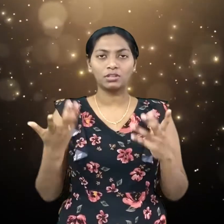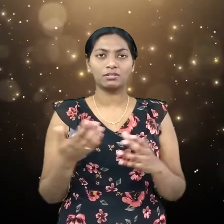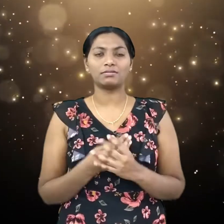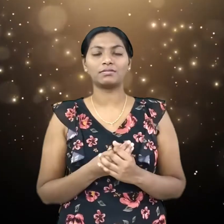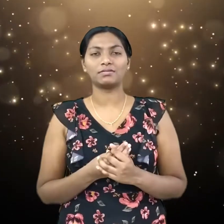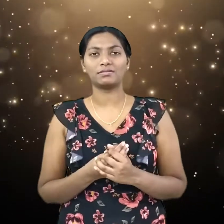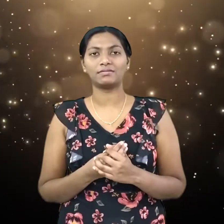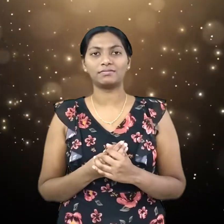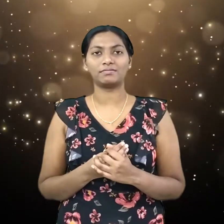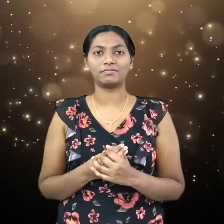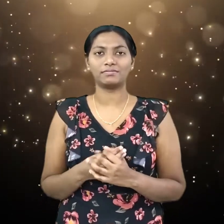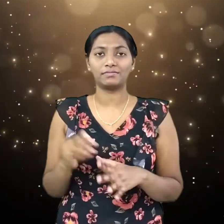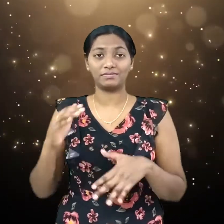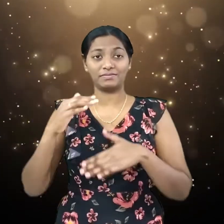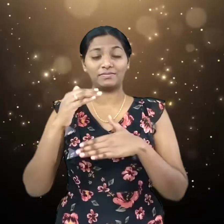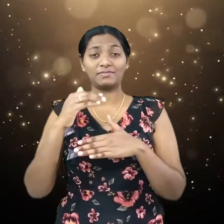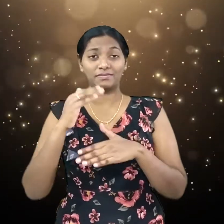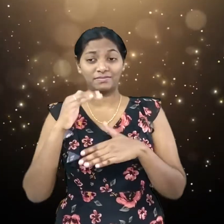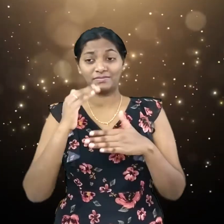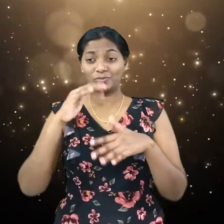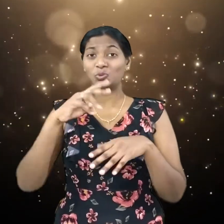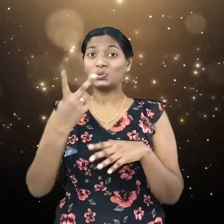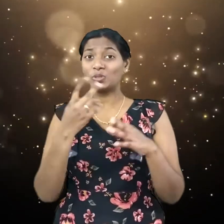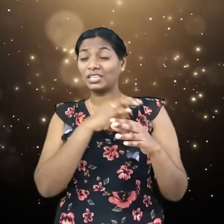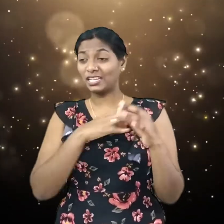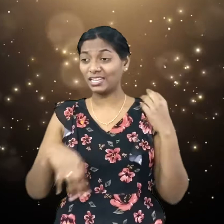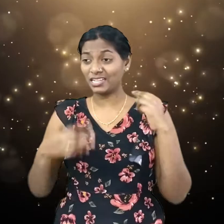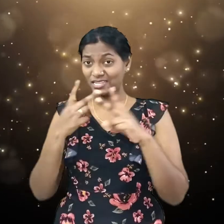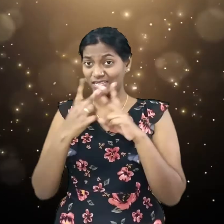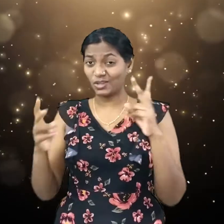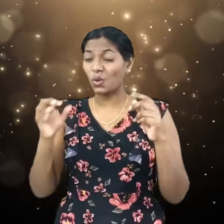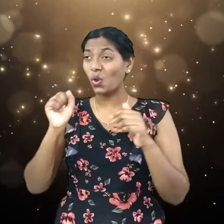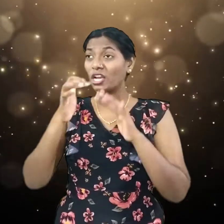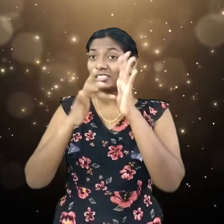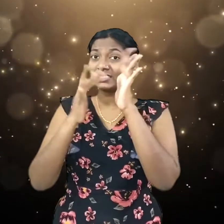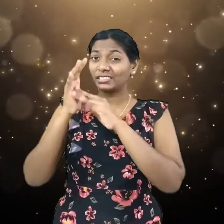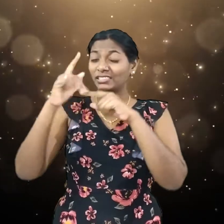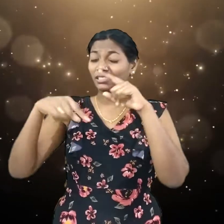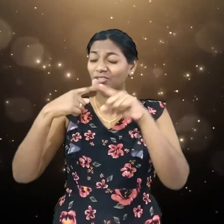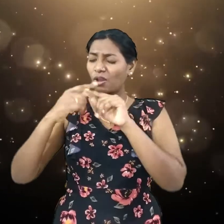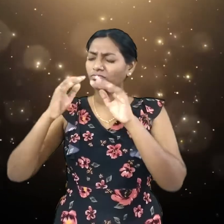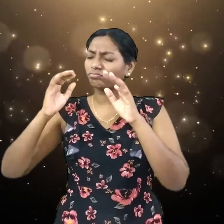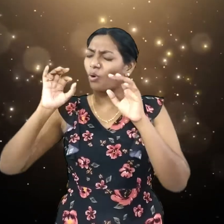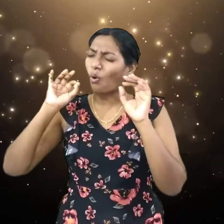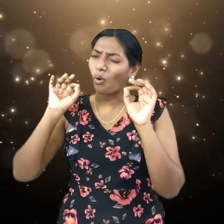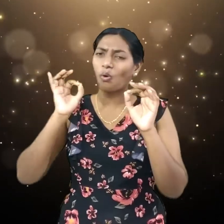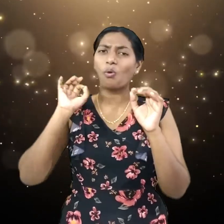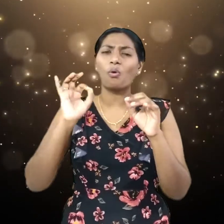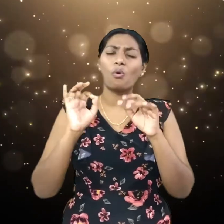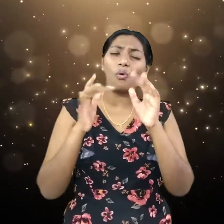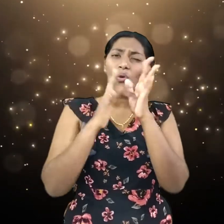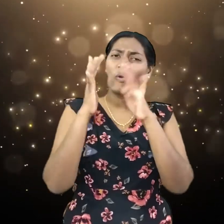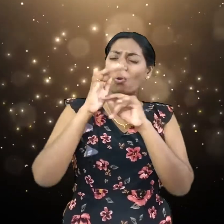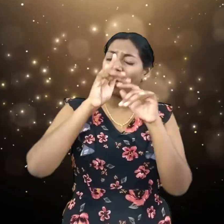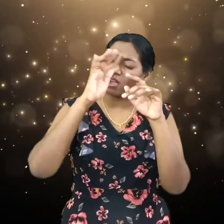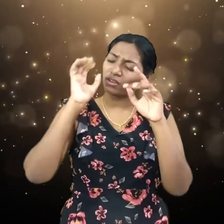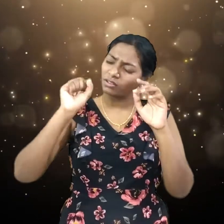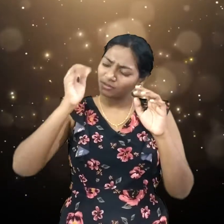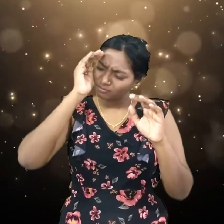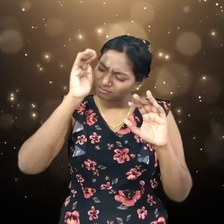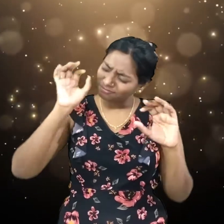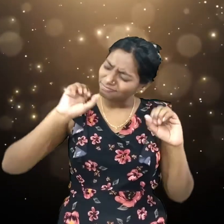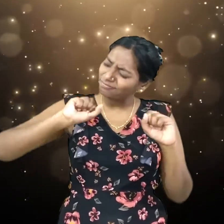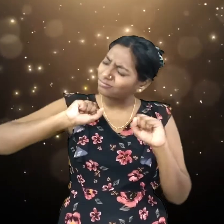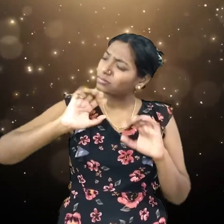दैट, मैं अन्य जातियों को मसीह के अगम्य धन का सुसमाचार सुनाऊं। अगम्य धन, इंग्लिश में क्या लिखा है,